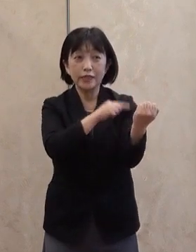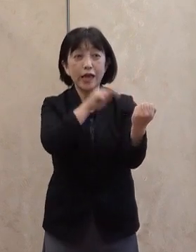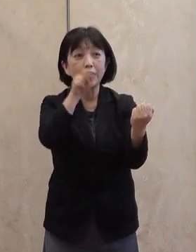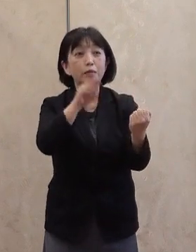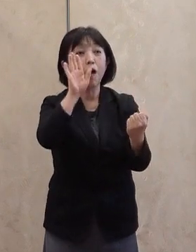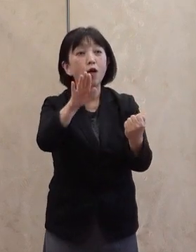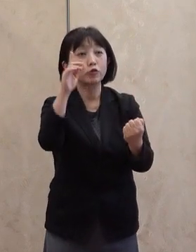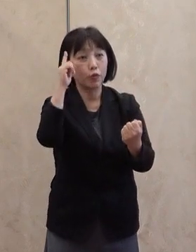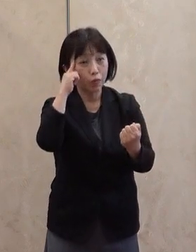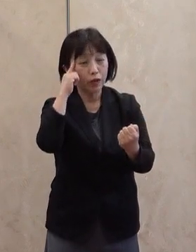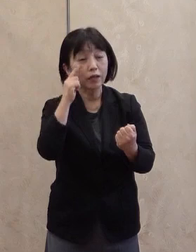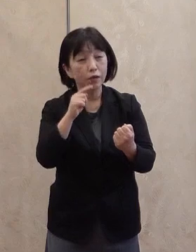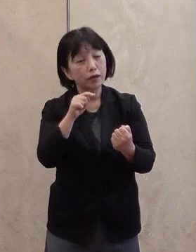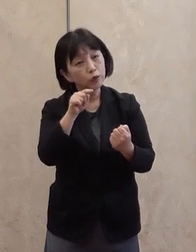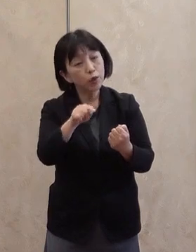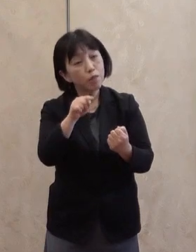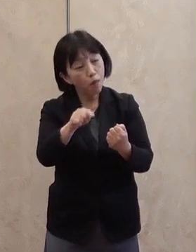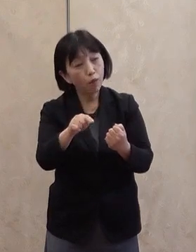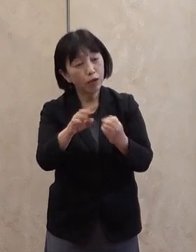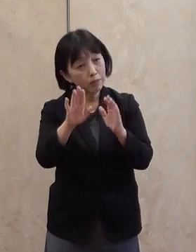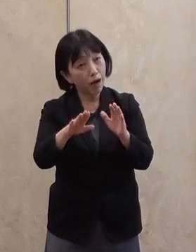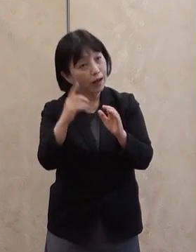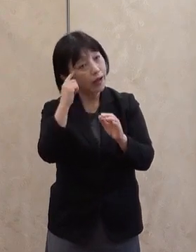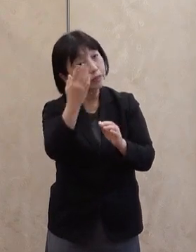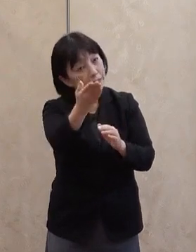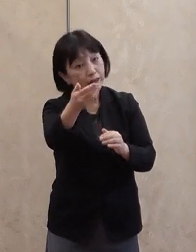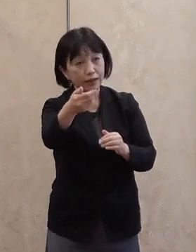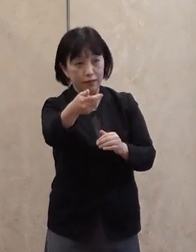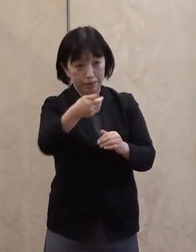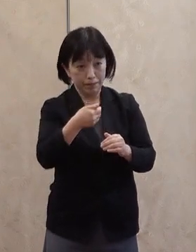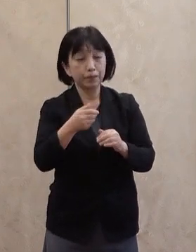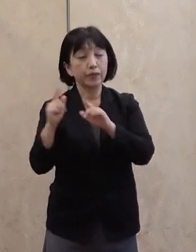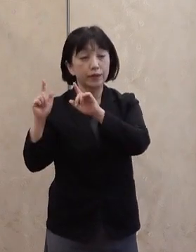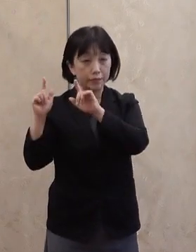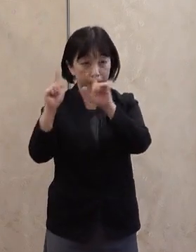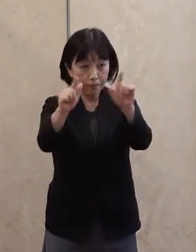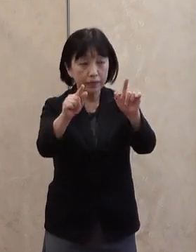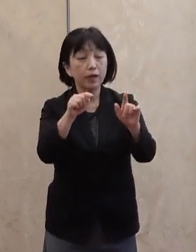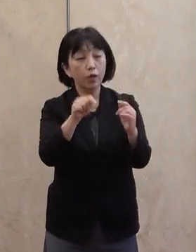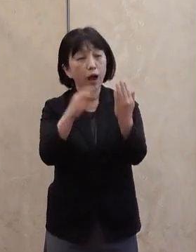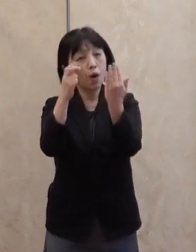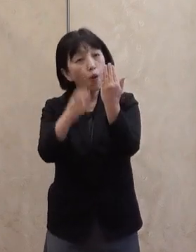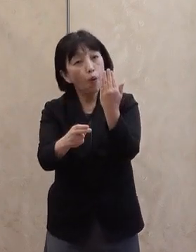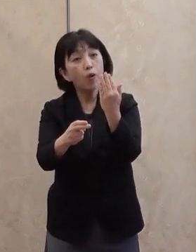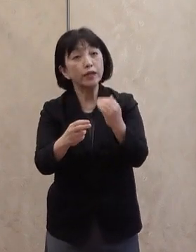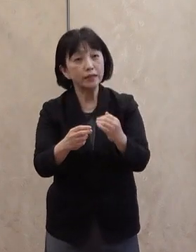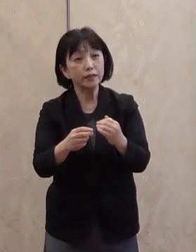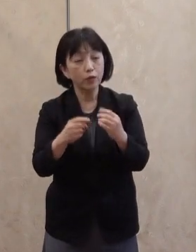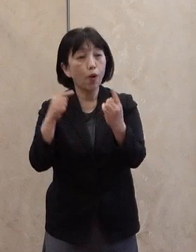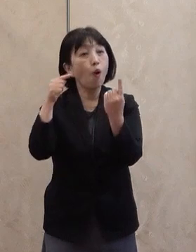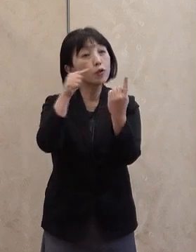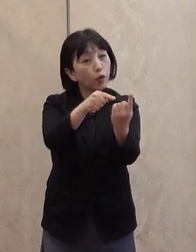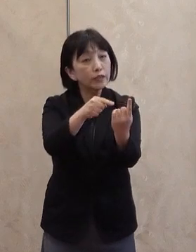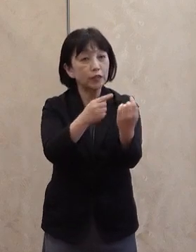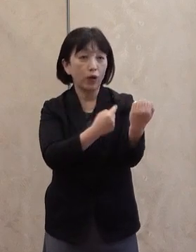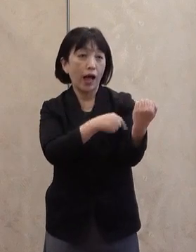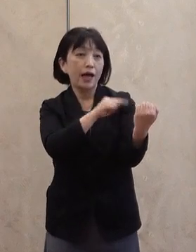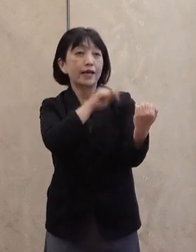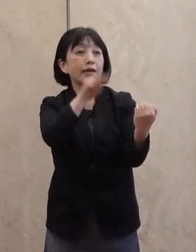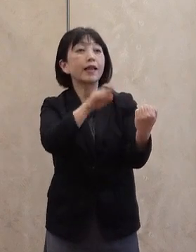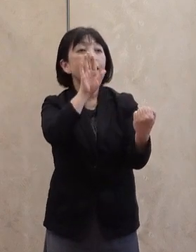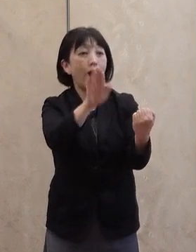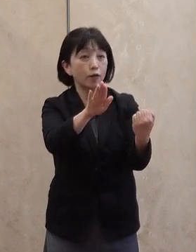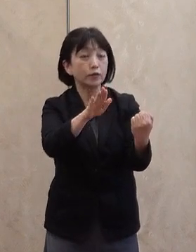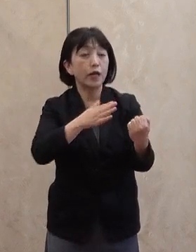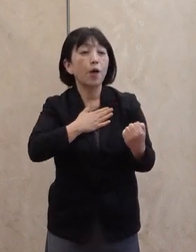見通しされているんでしょうか。 それは当然法律上の措置、まだ権限としてあることは十分理解をしていますので、僕の